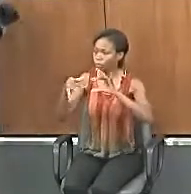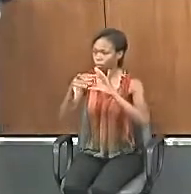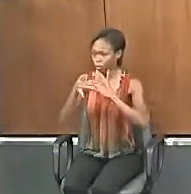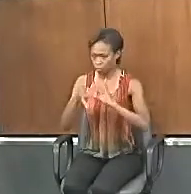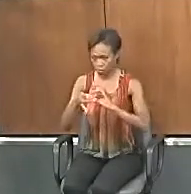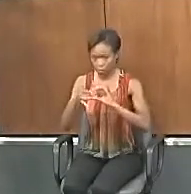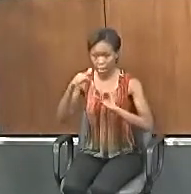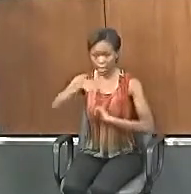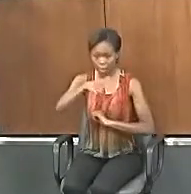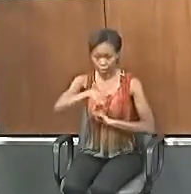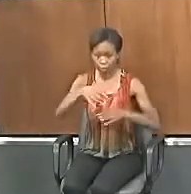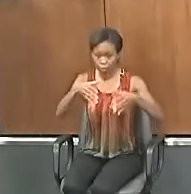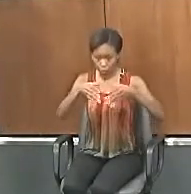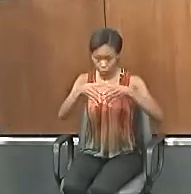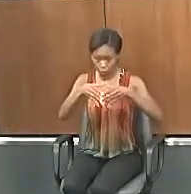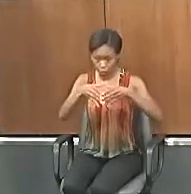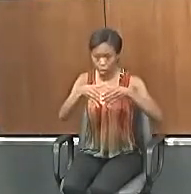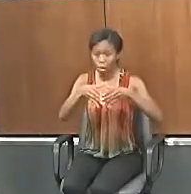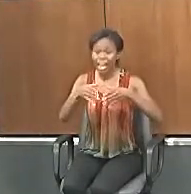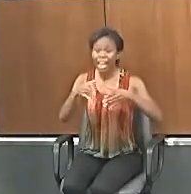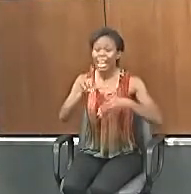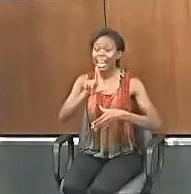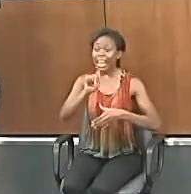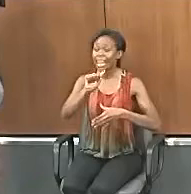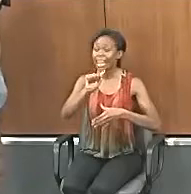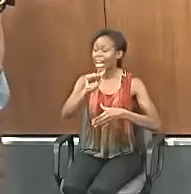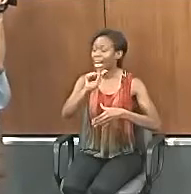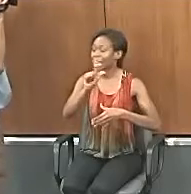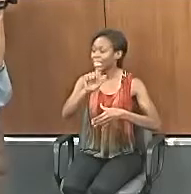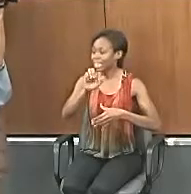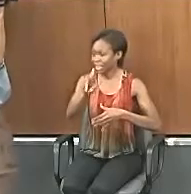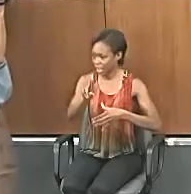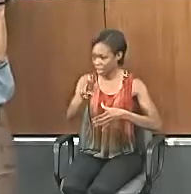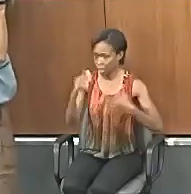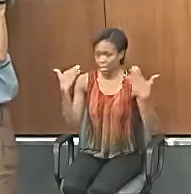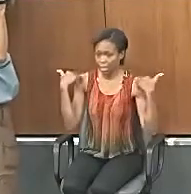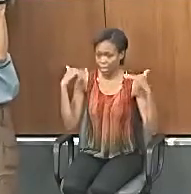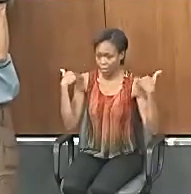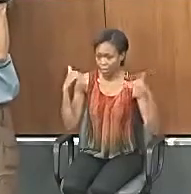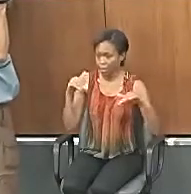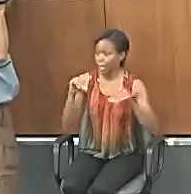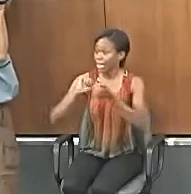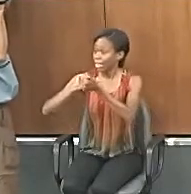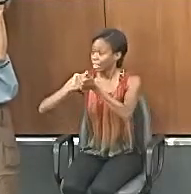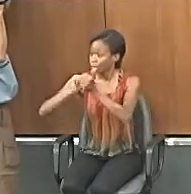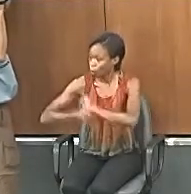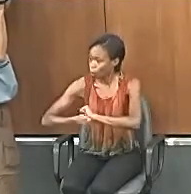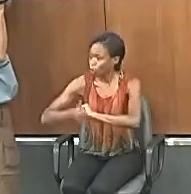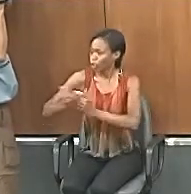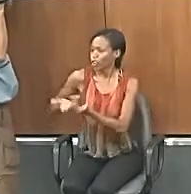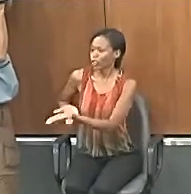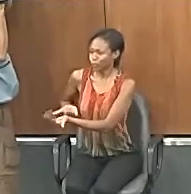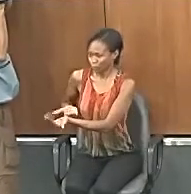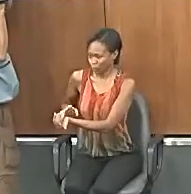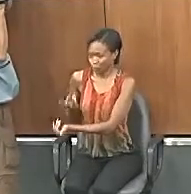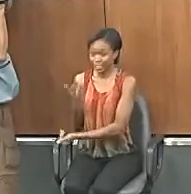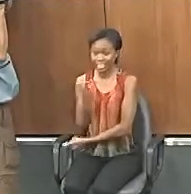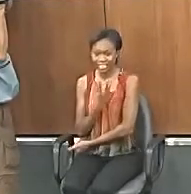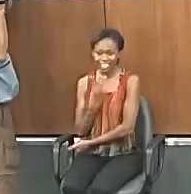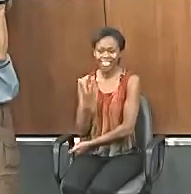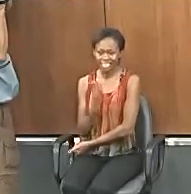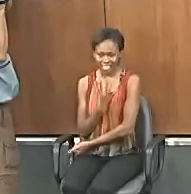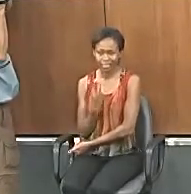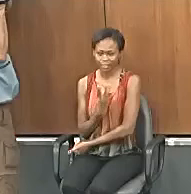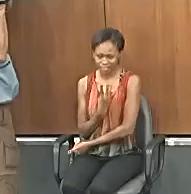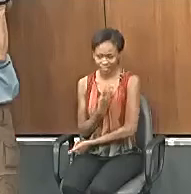essa comissão é lazer esporte e juventude então é de suma importância que nós